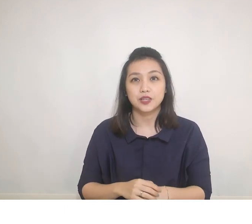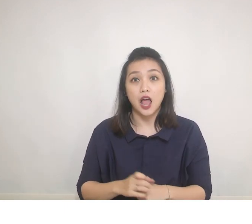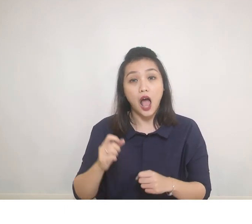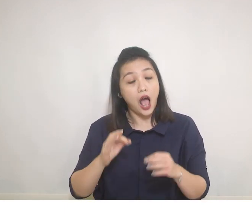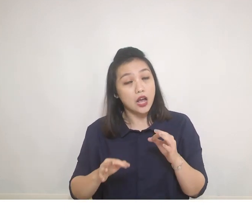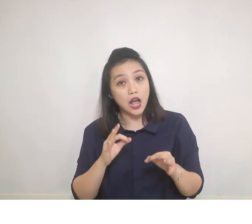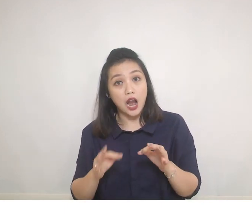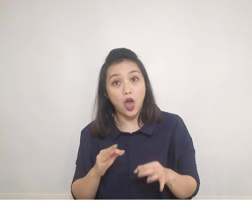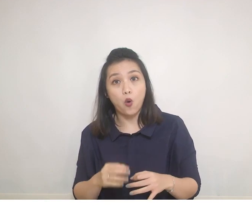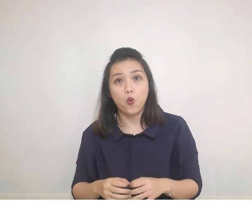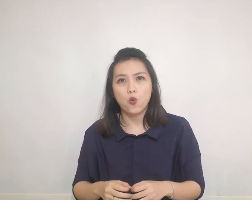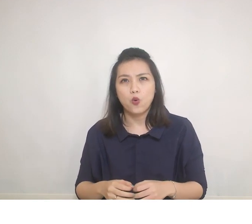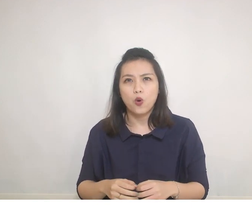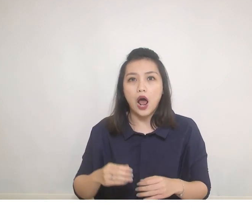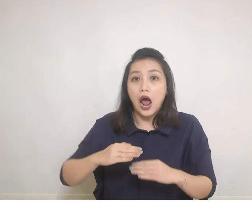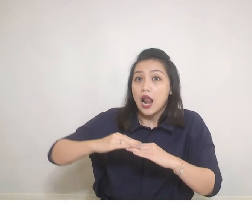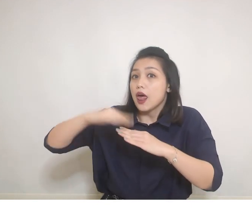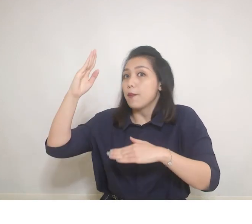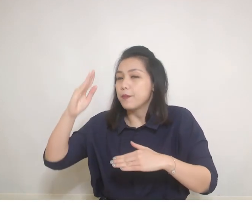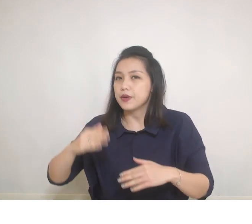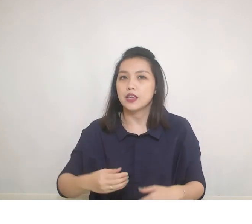berarti Anda sedang membenci Kristus.